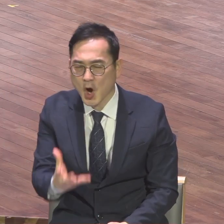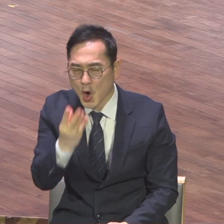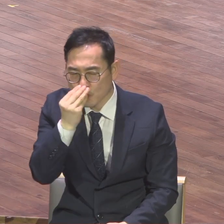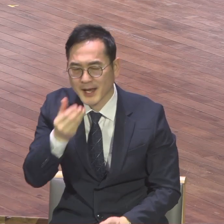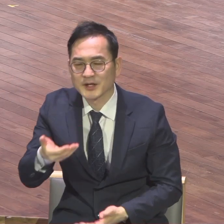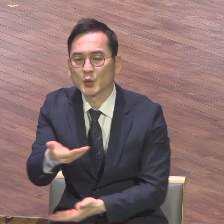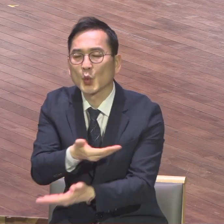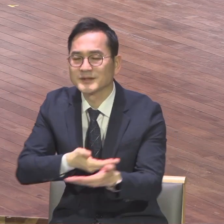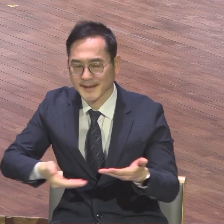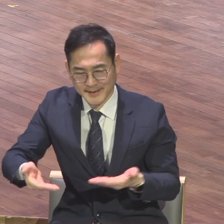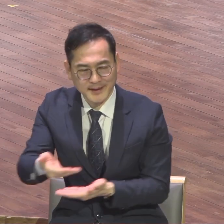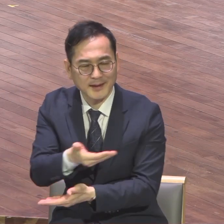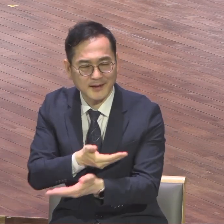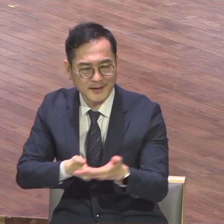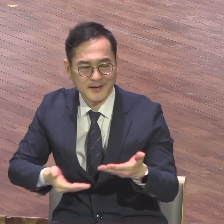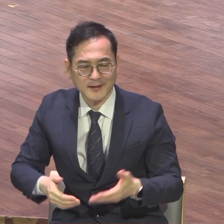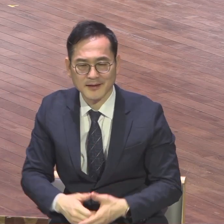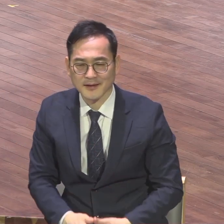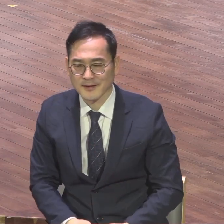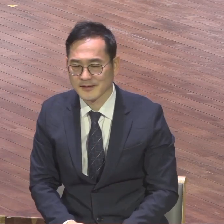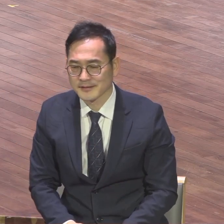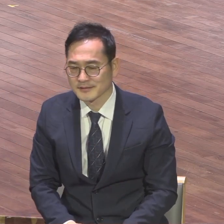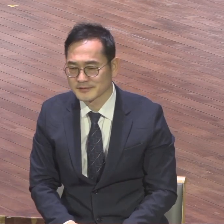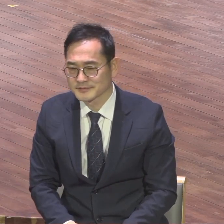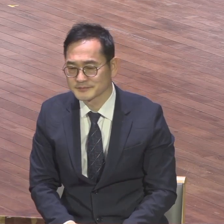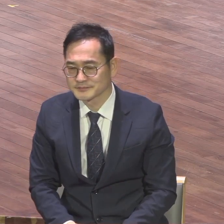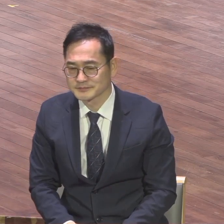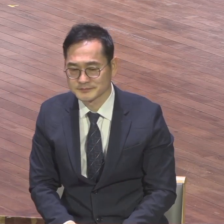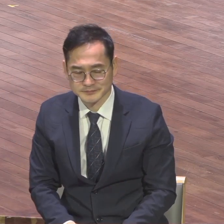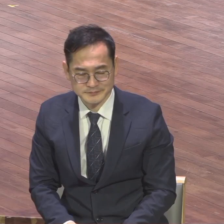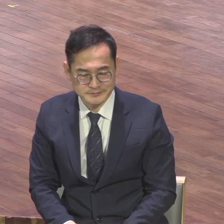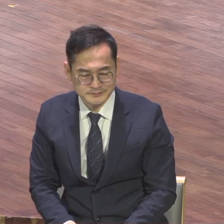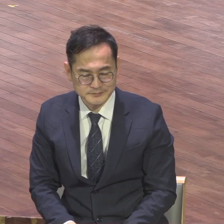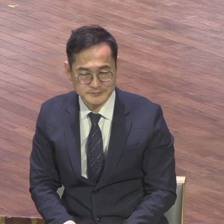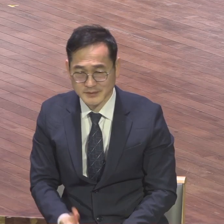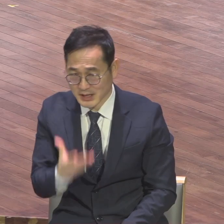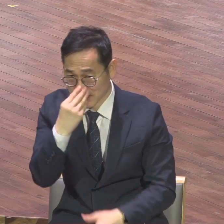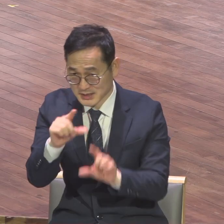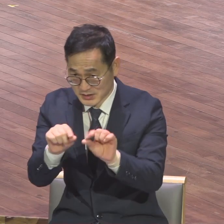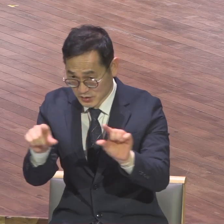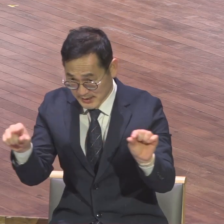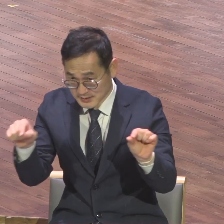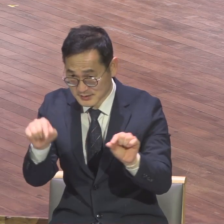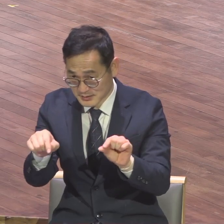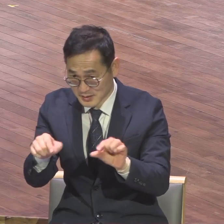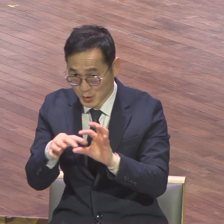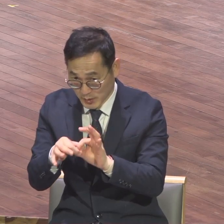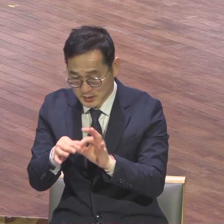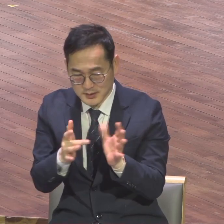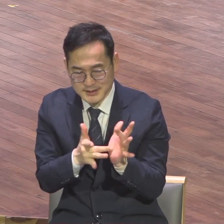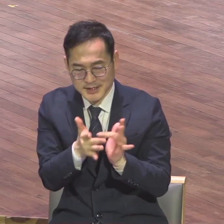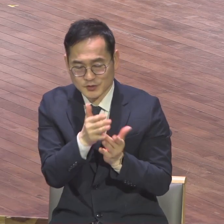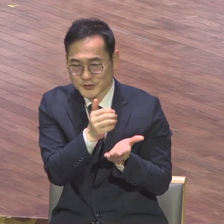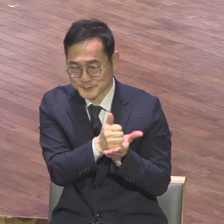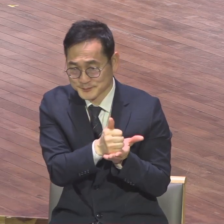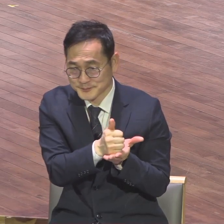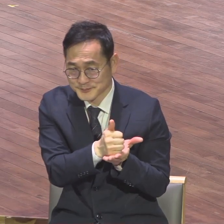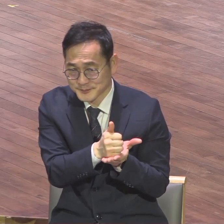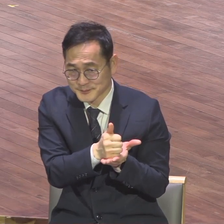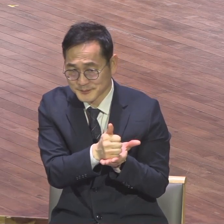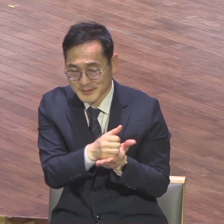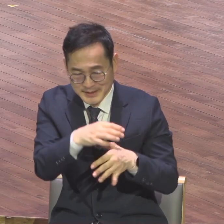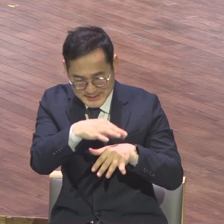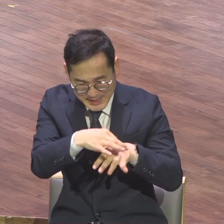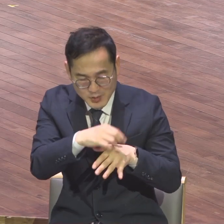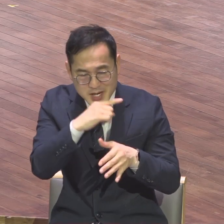뜻이에요. 거룩한 교제. 이게 무슨 말이냐 하면 성찬을 통해서 우리가 예수 그리스도의